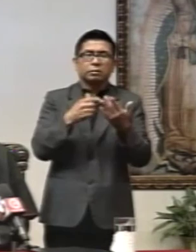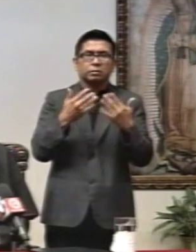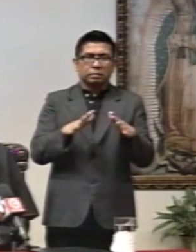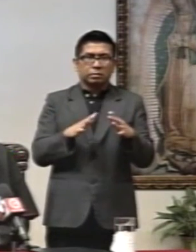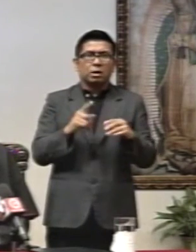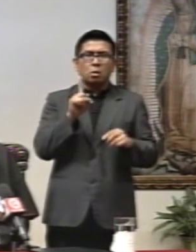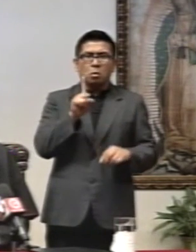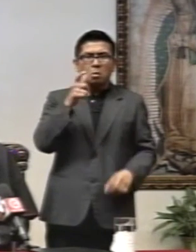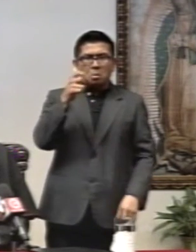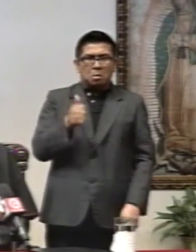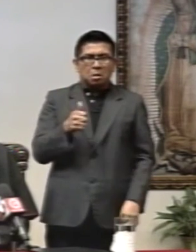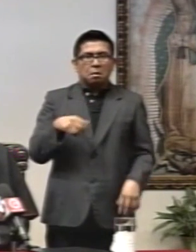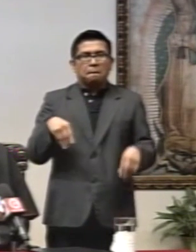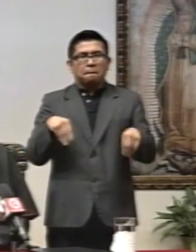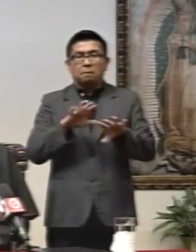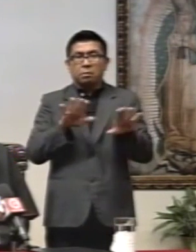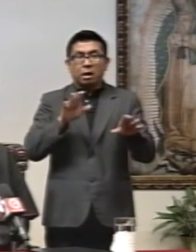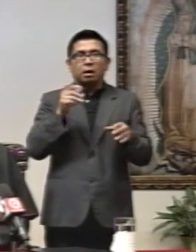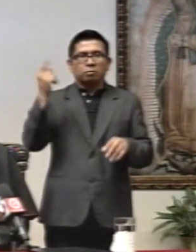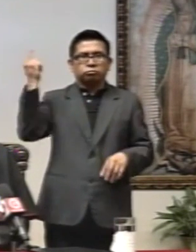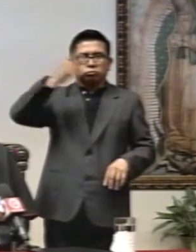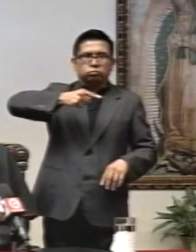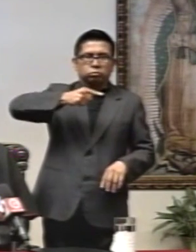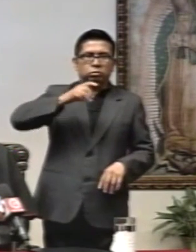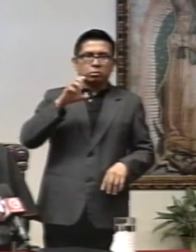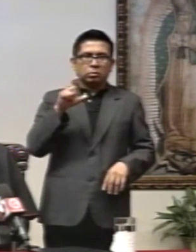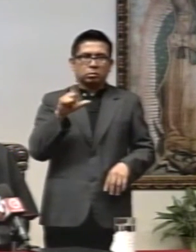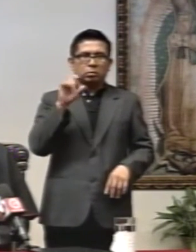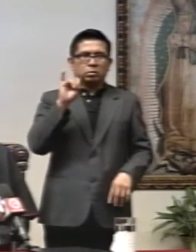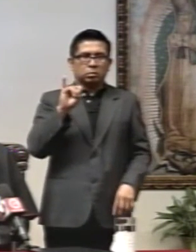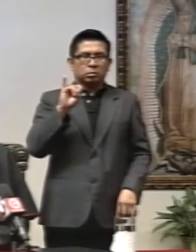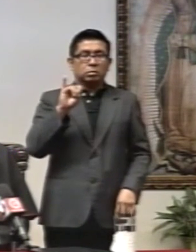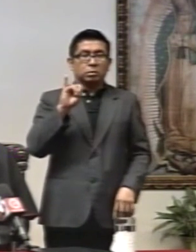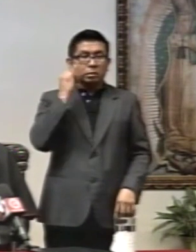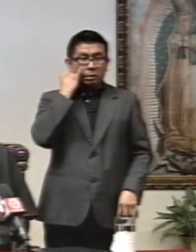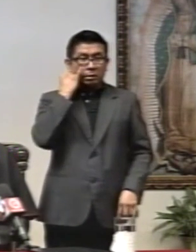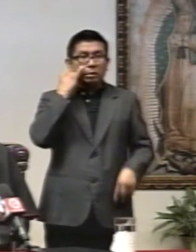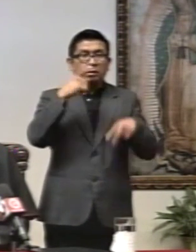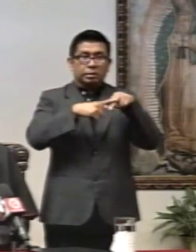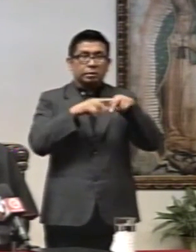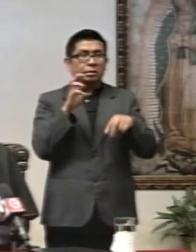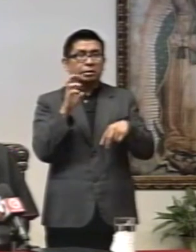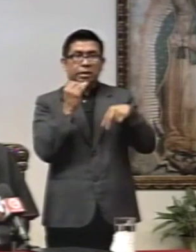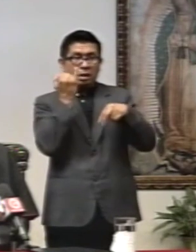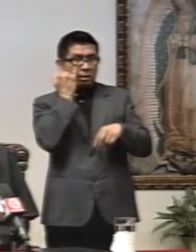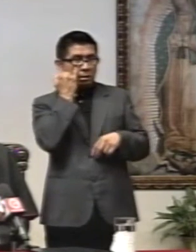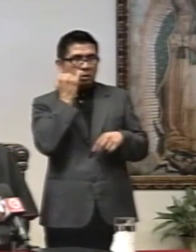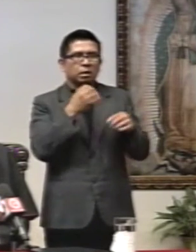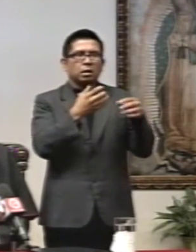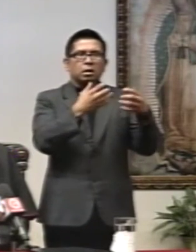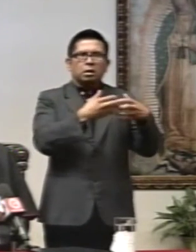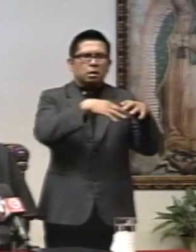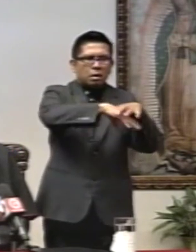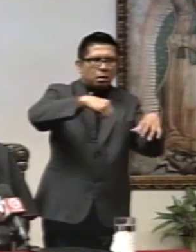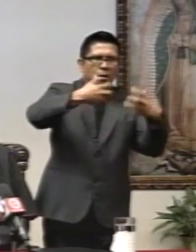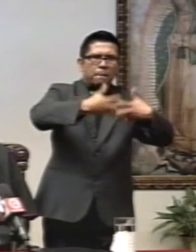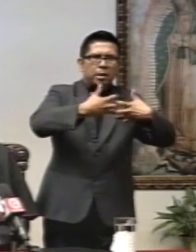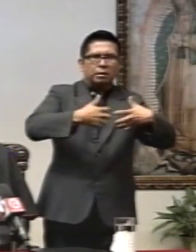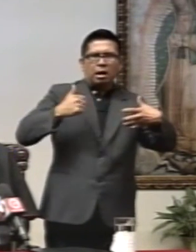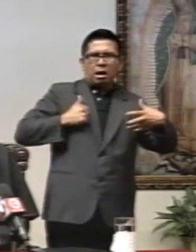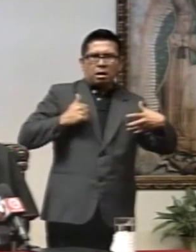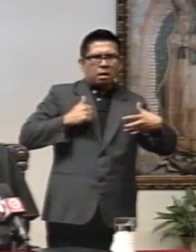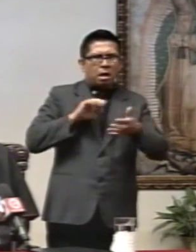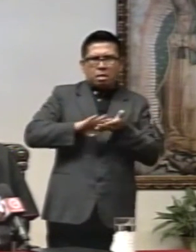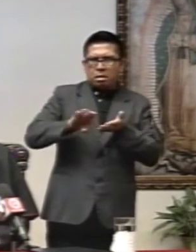casi un mes desde que se conoció la resolución del CIADI y esta instancia no ha pagado los 8 millones que se le mandató y que